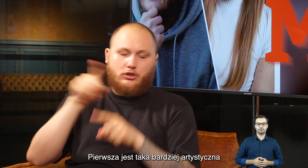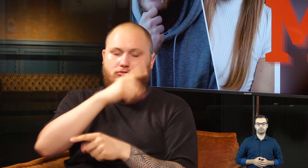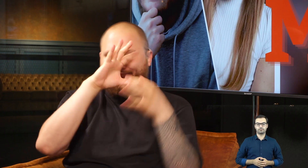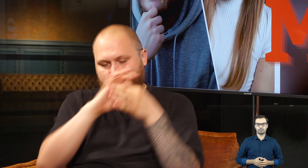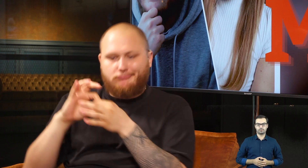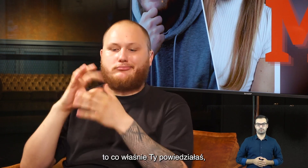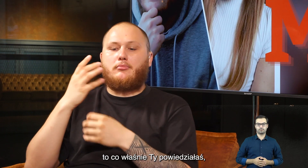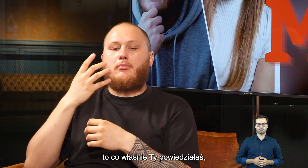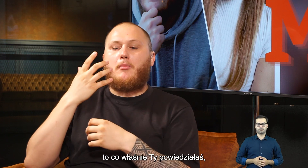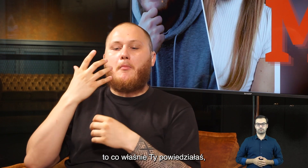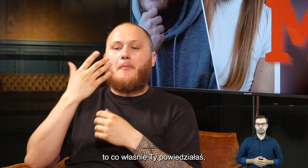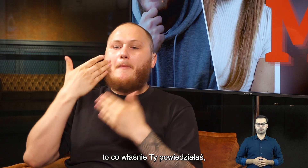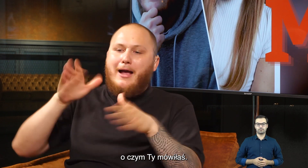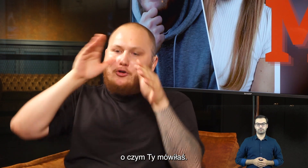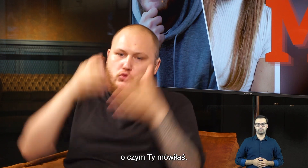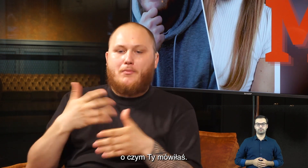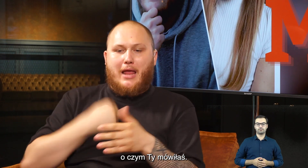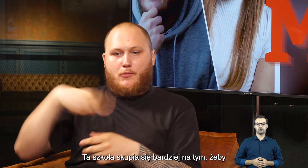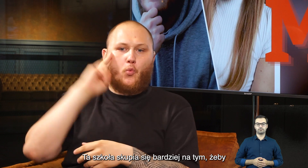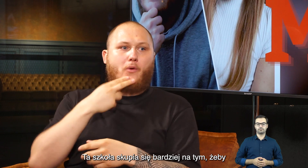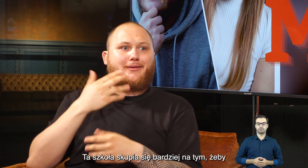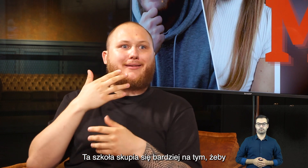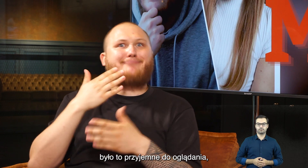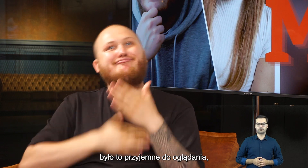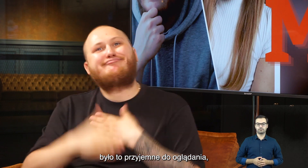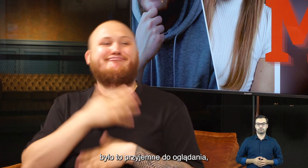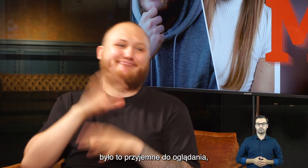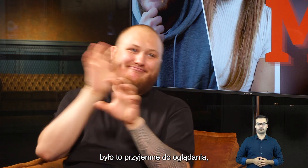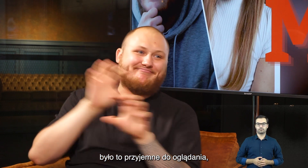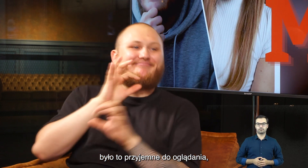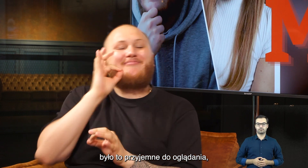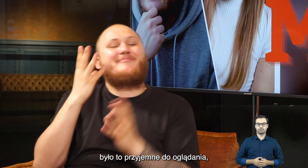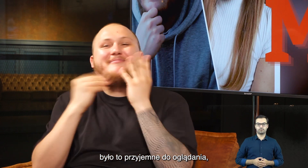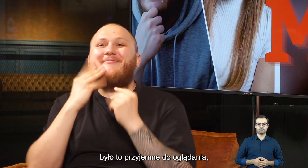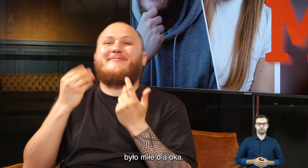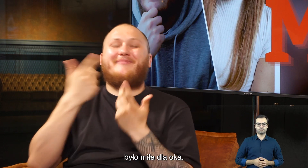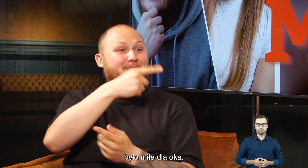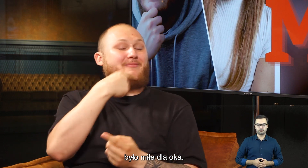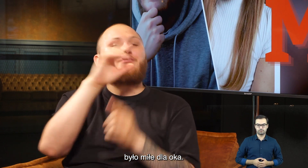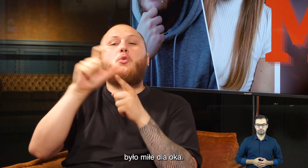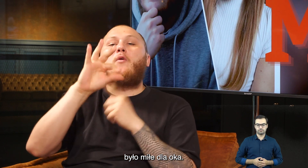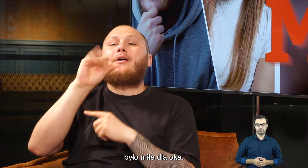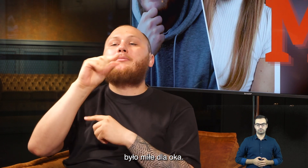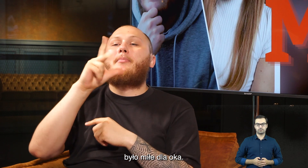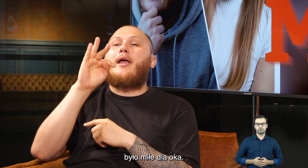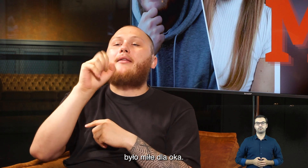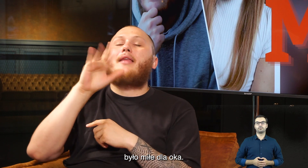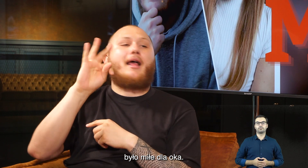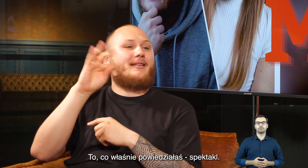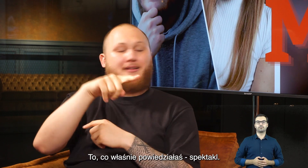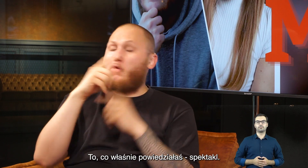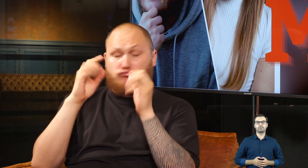taka bardziej artystyczna, to co właśnie ty powiedziałaś, o czym ty mówiłaś. Skupia się bardziej na tym, żeby było to przyjemne do oglądania, było miłe dla